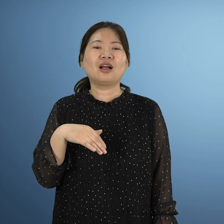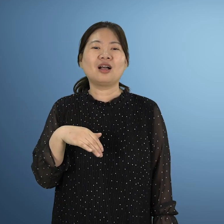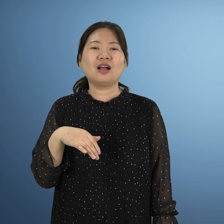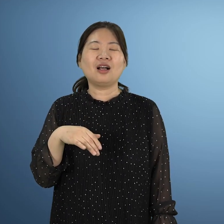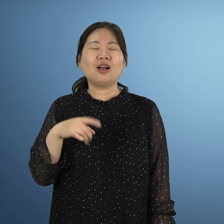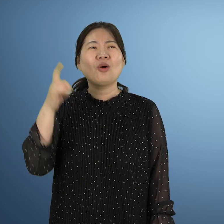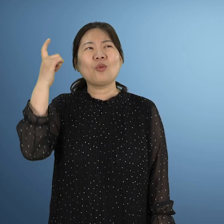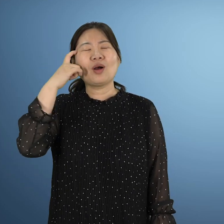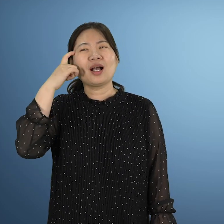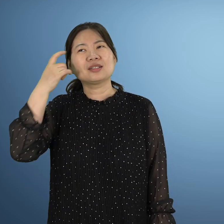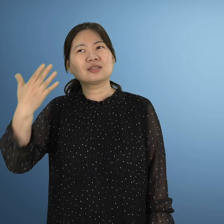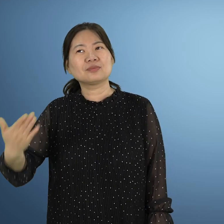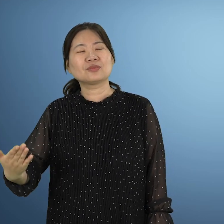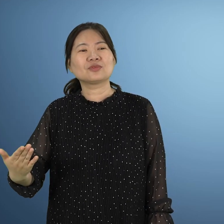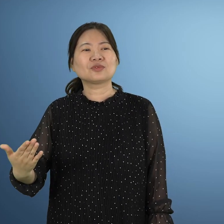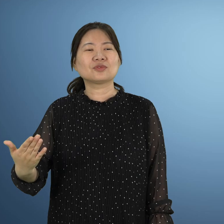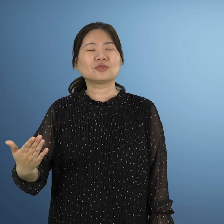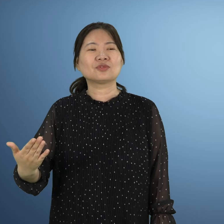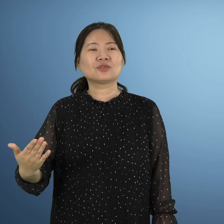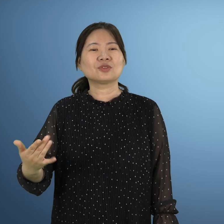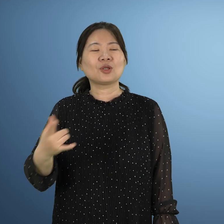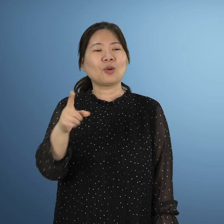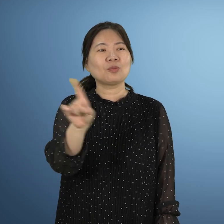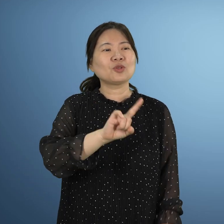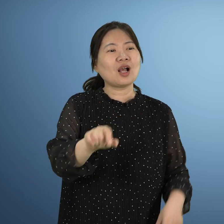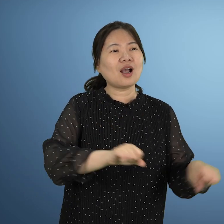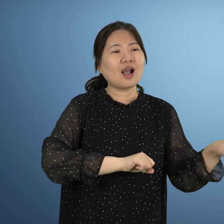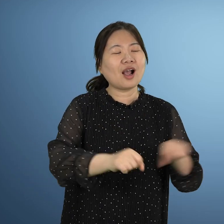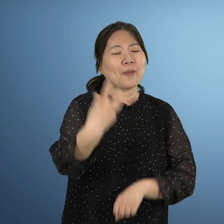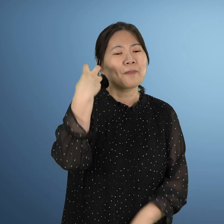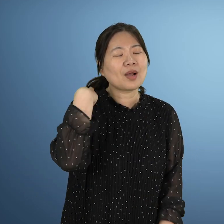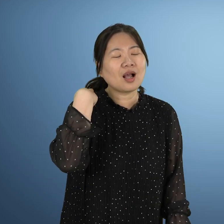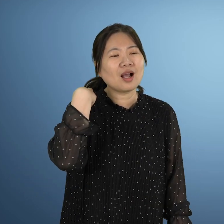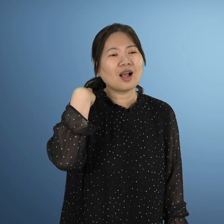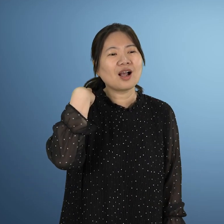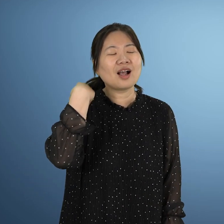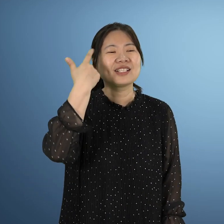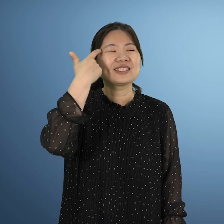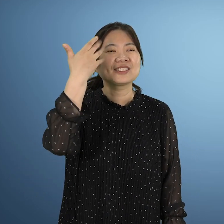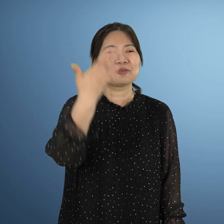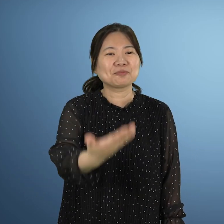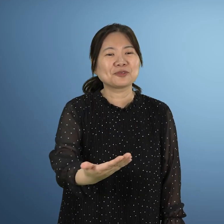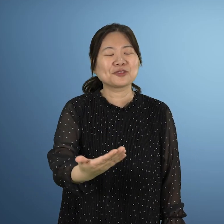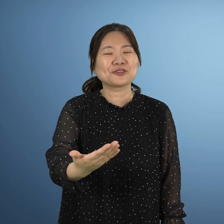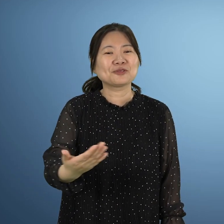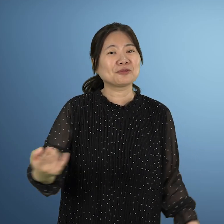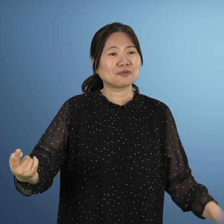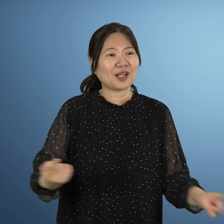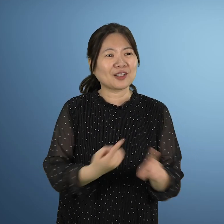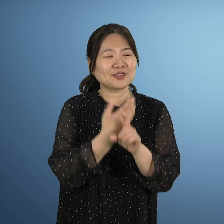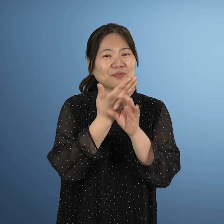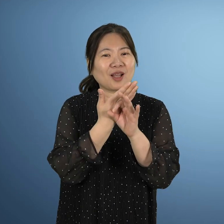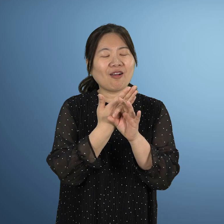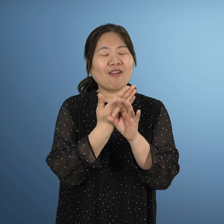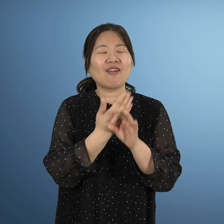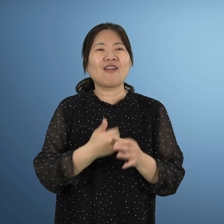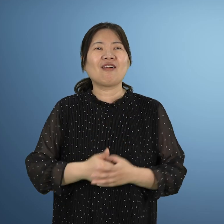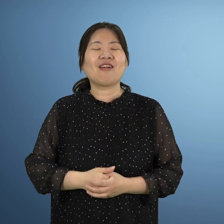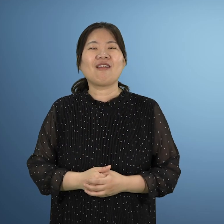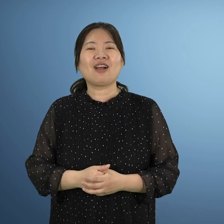질문에서 what이라는 무엇을 할 것인가에 대한 질문으로 넘어간다면